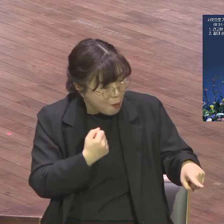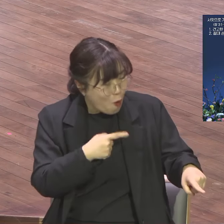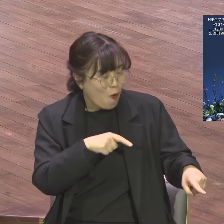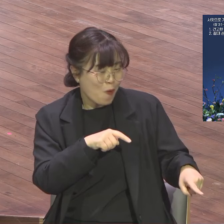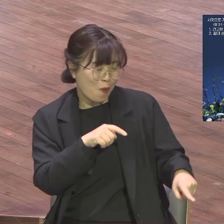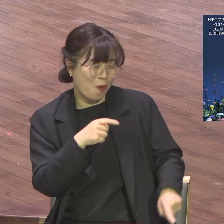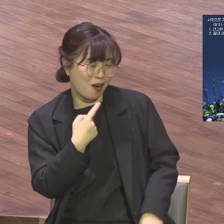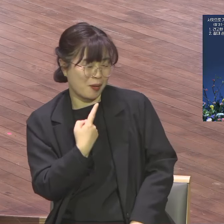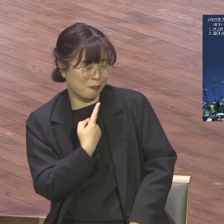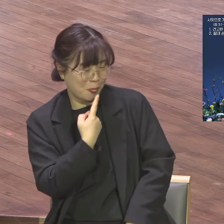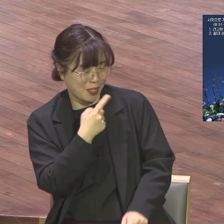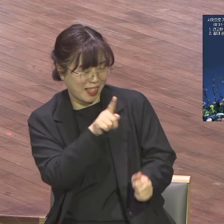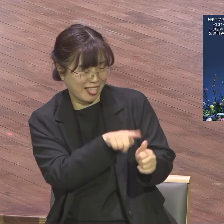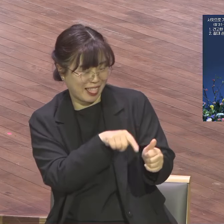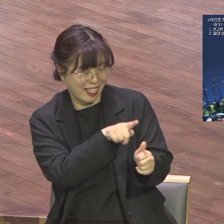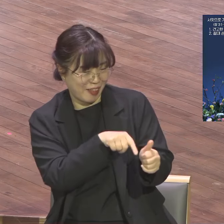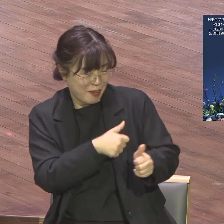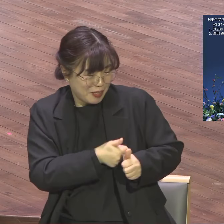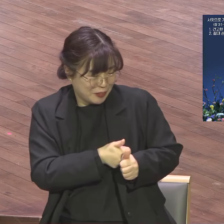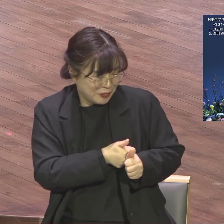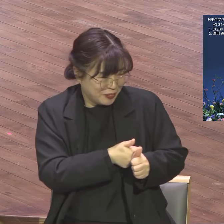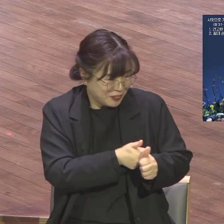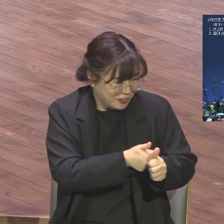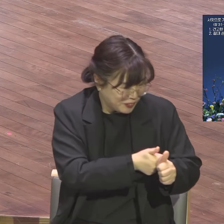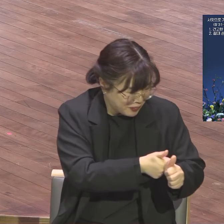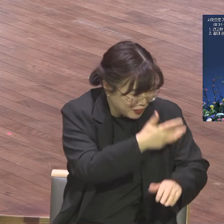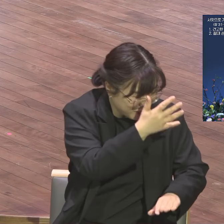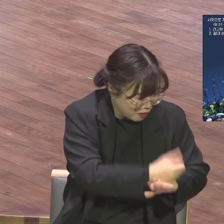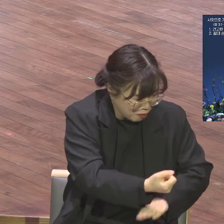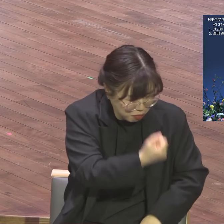그 하나님 안 쳐다보고